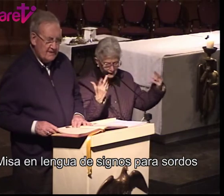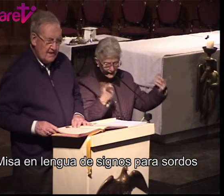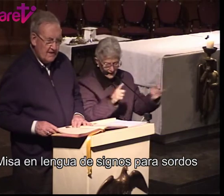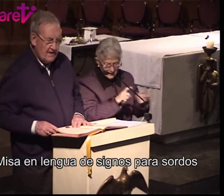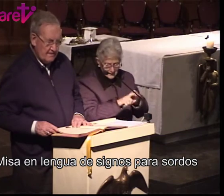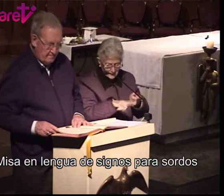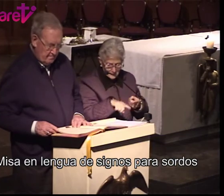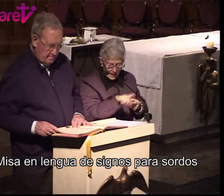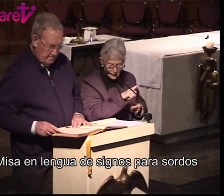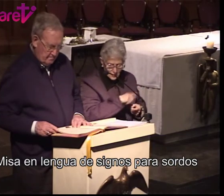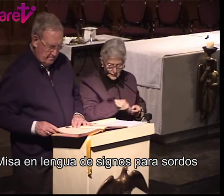presencia.